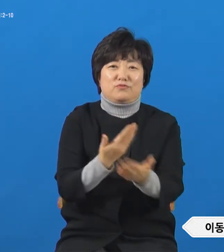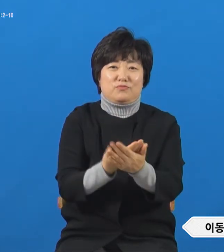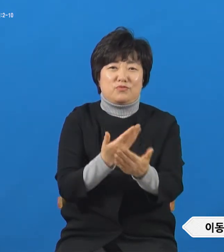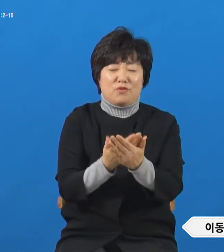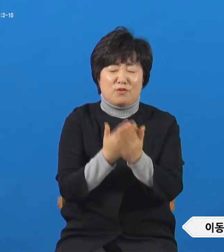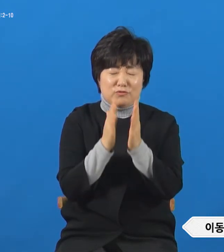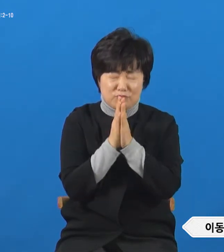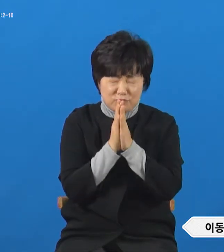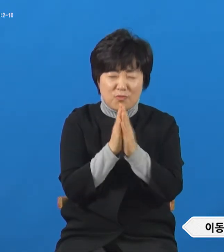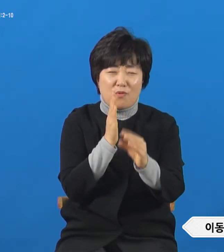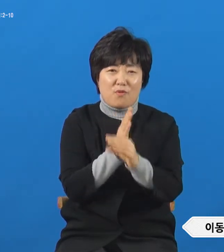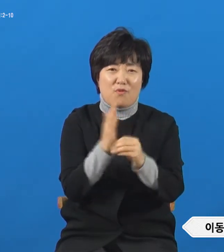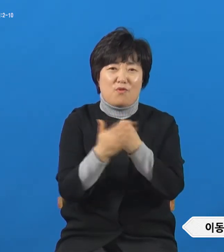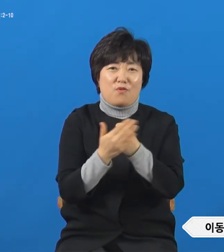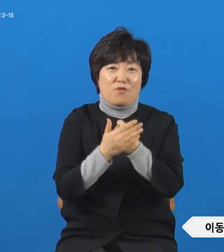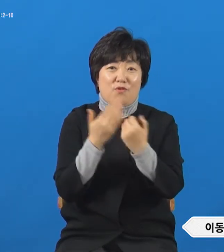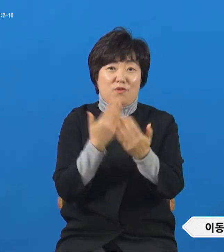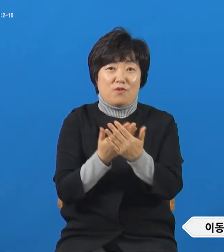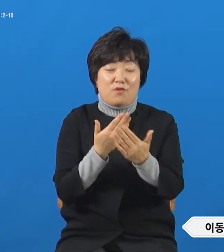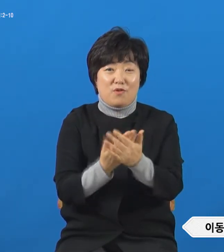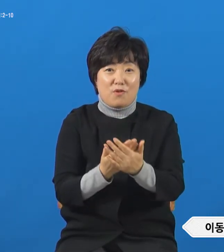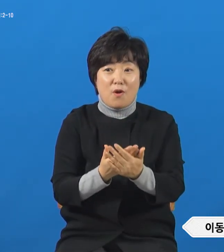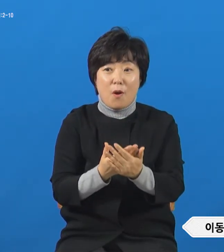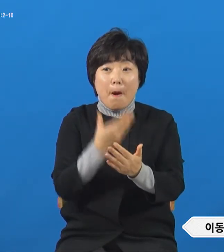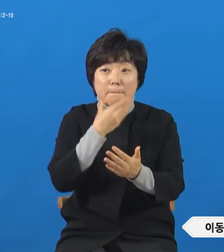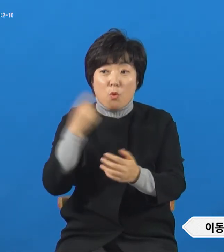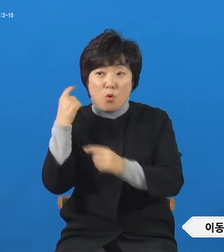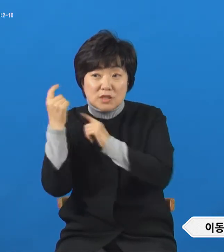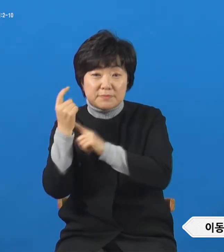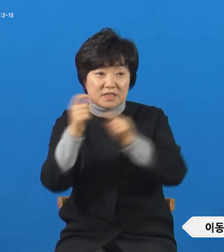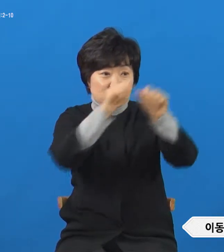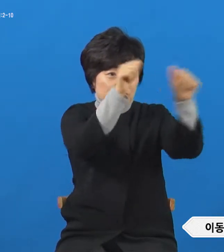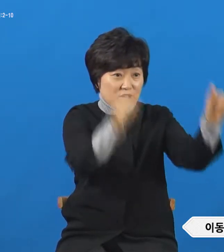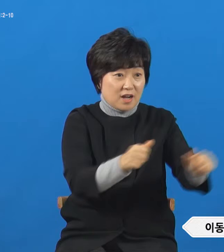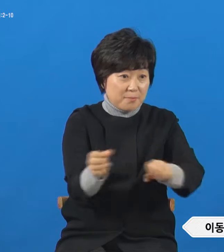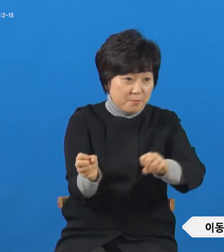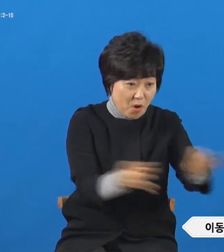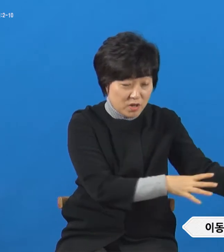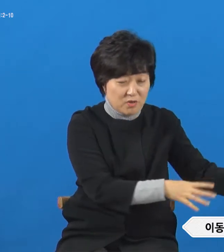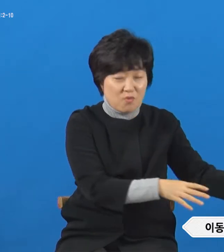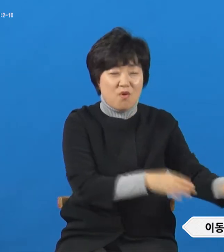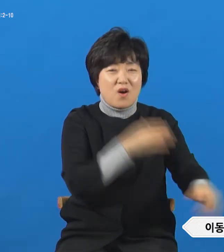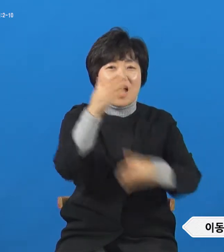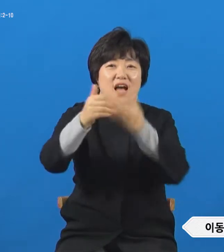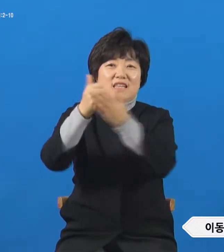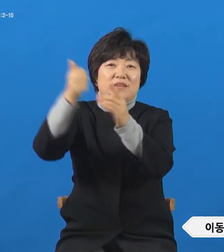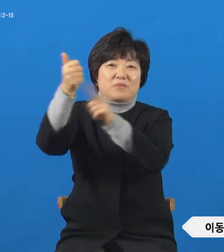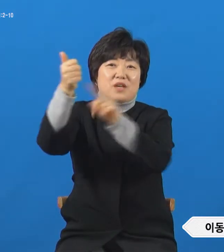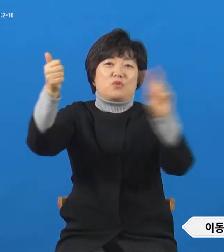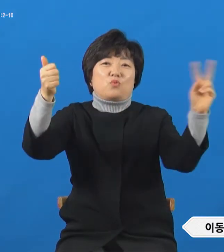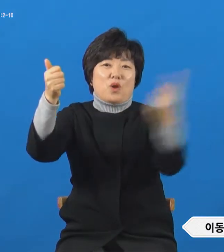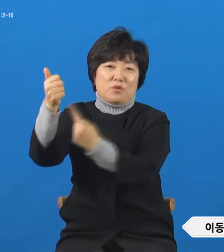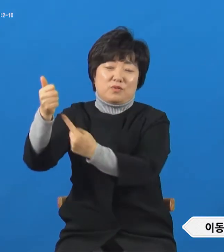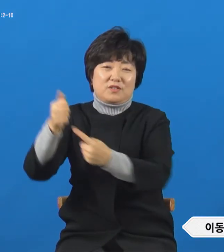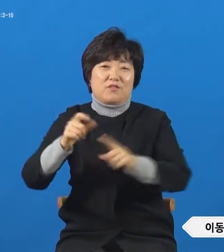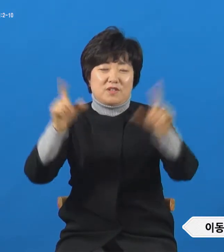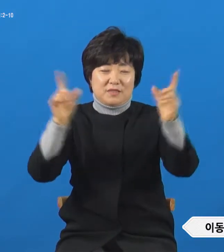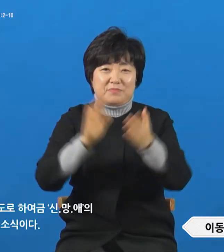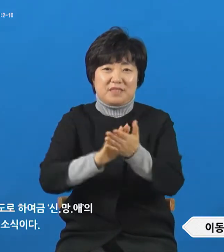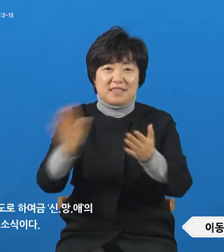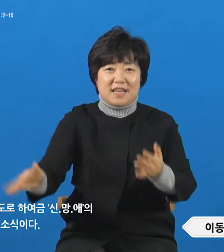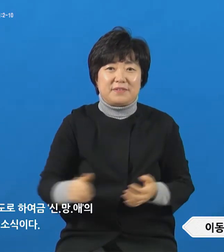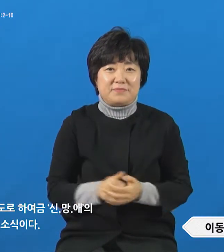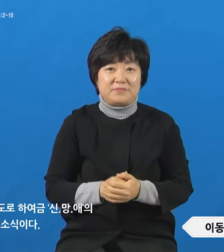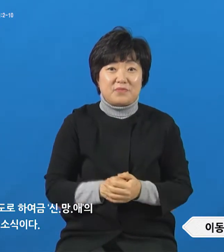주십시오. 중보해 주십시오. 복음은 우상을 버리고 하나님 앞에 돌아오는 것입니다. 복음이란 무엇인가? 두 번째로 복음은 우리